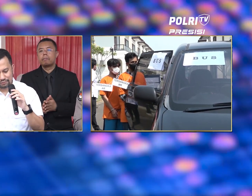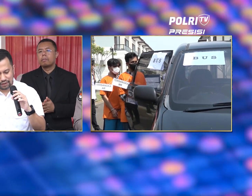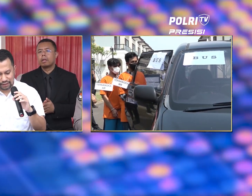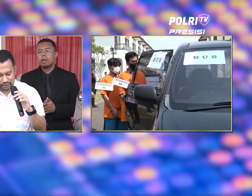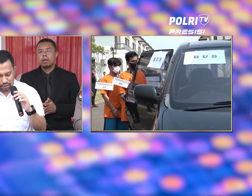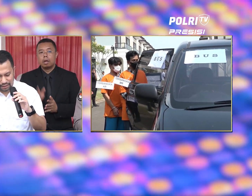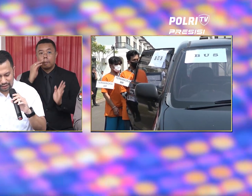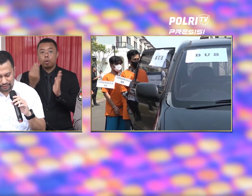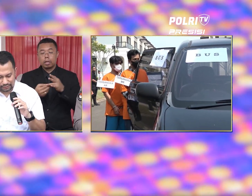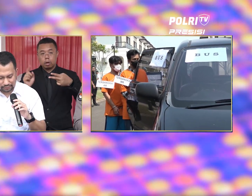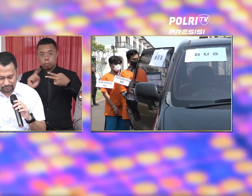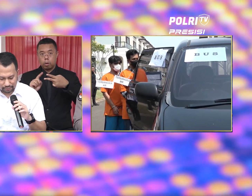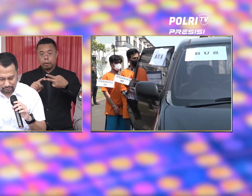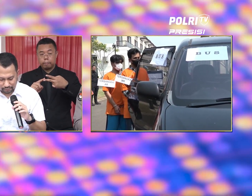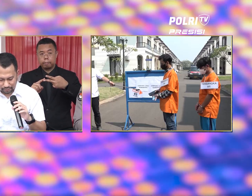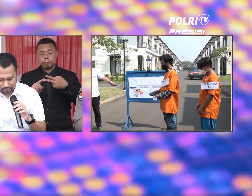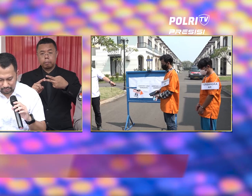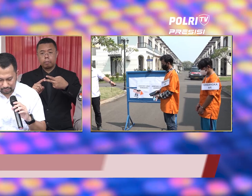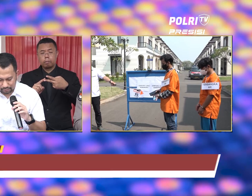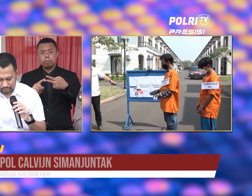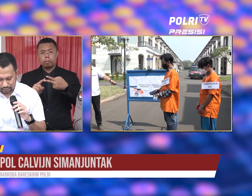Kemudian fakta kedua adalah